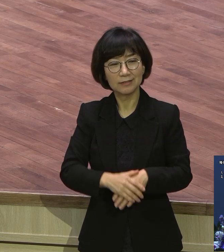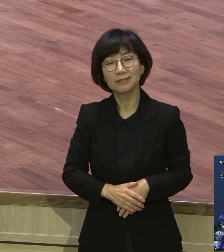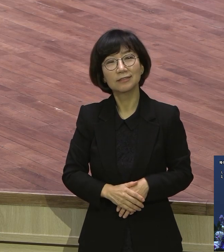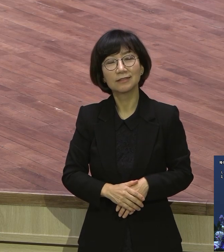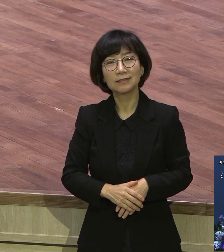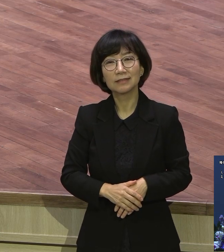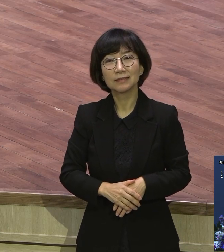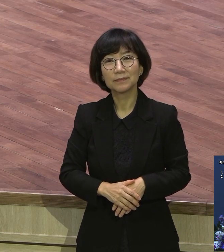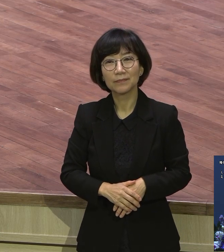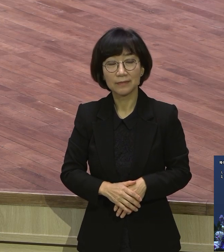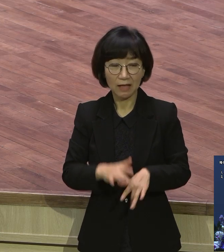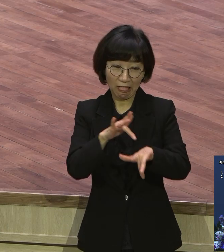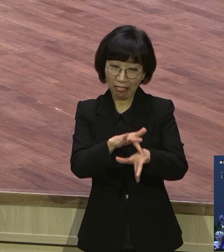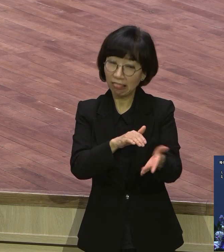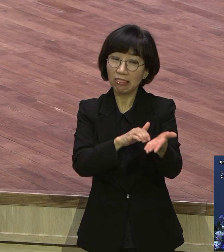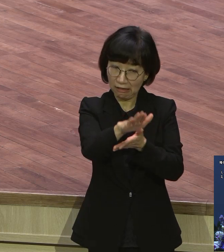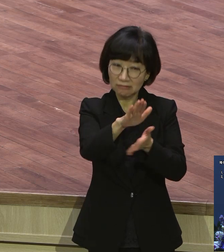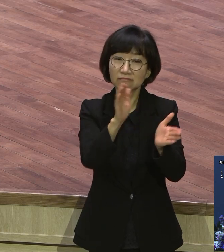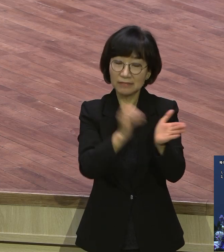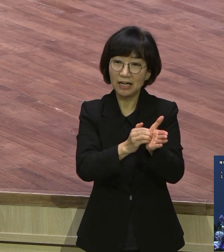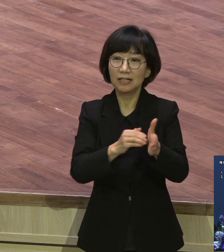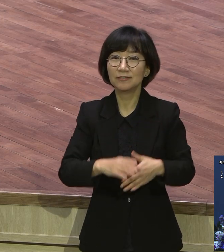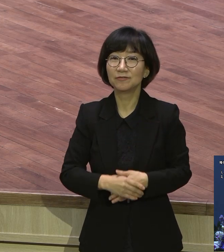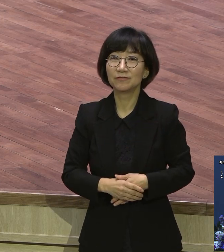뭐 귀신 쫓아나고 말할 없고